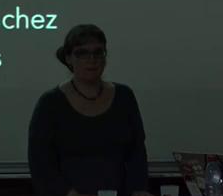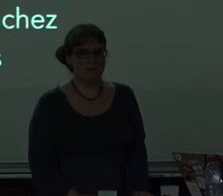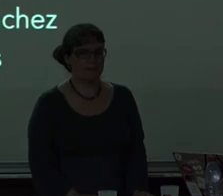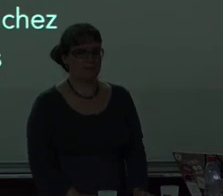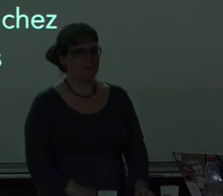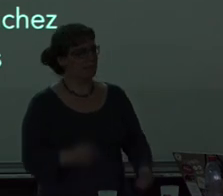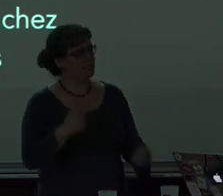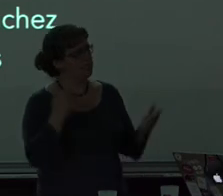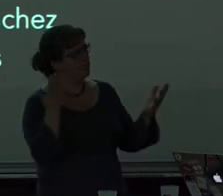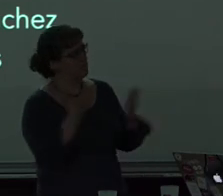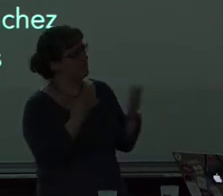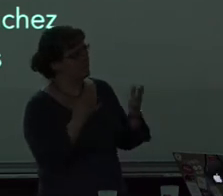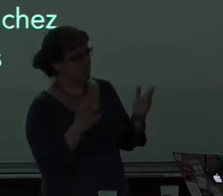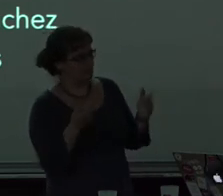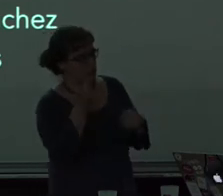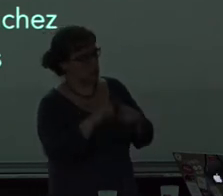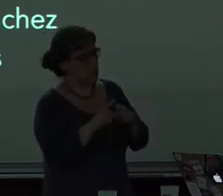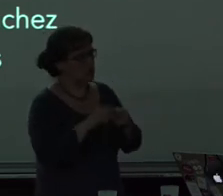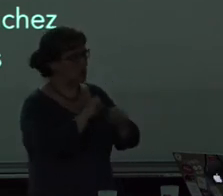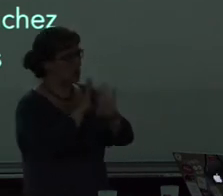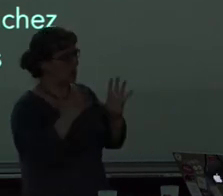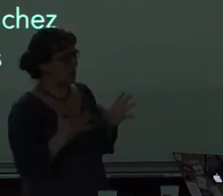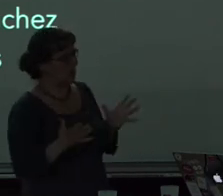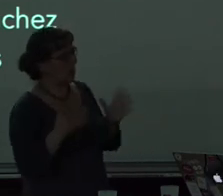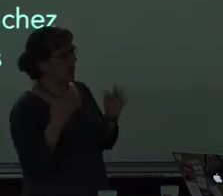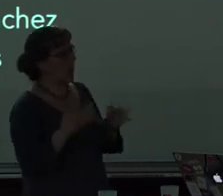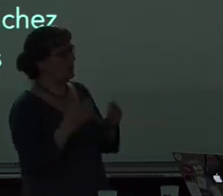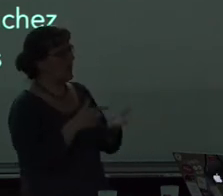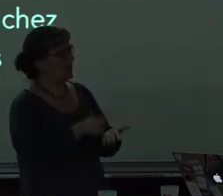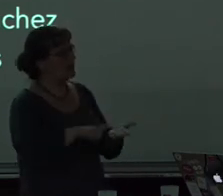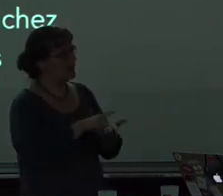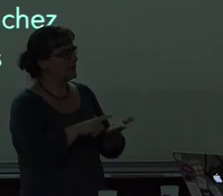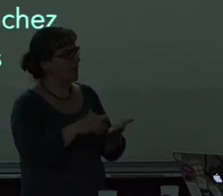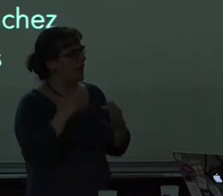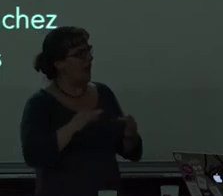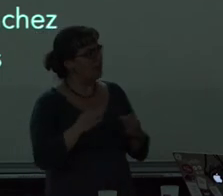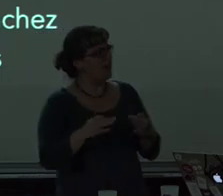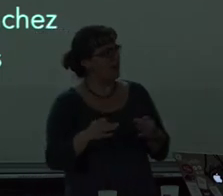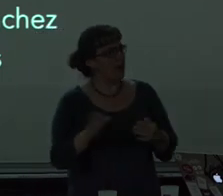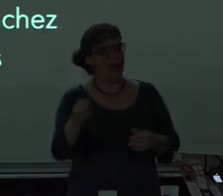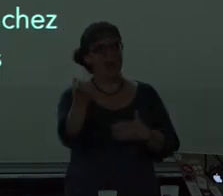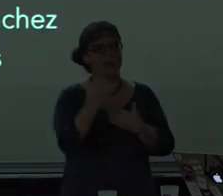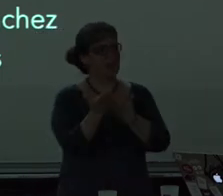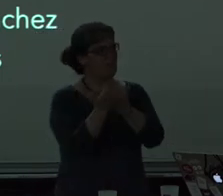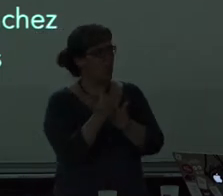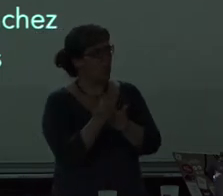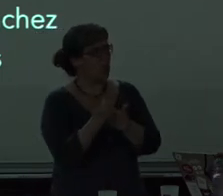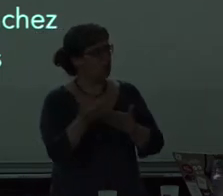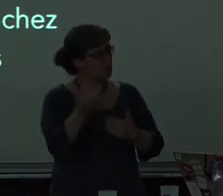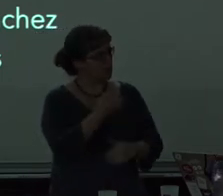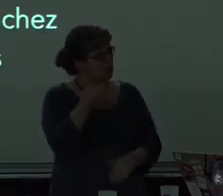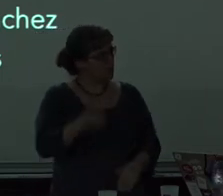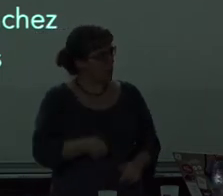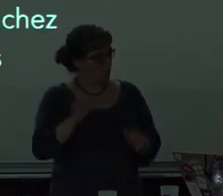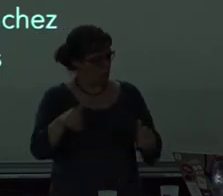compris à un moment que tu as dit la littérature en informatique est plutôt pauvre sur Internet. Enfin, les blogs, on n'en a pas beaucoup. Et